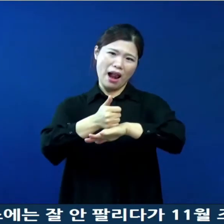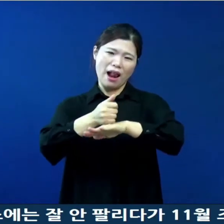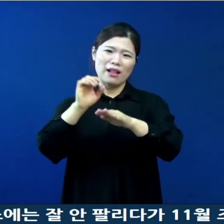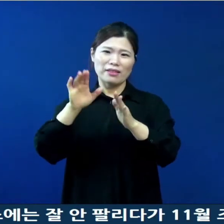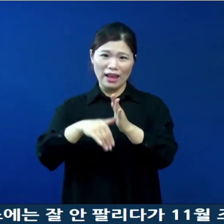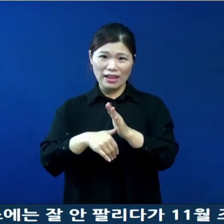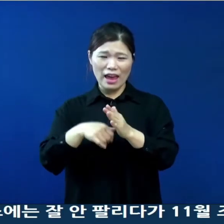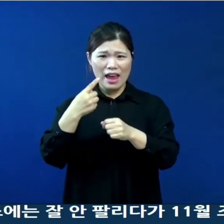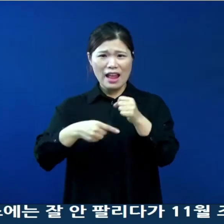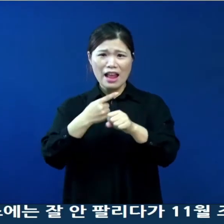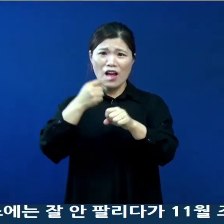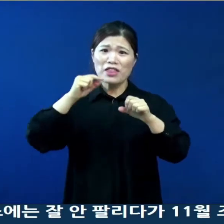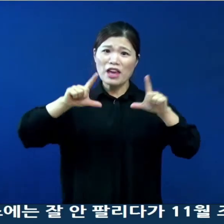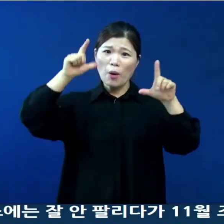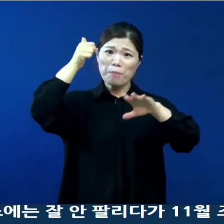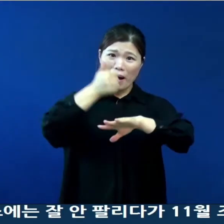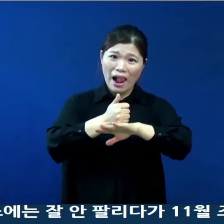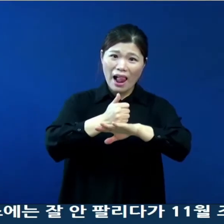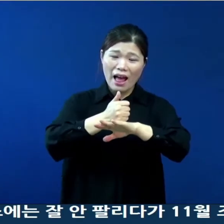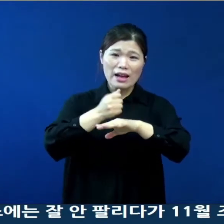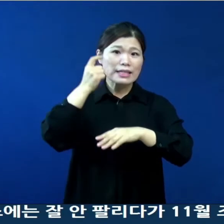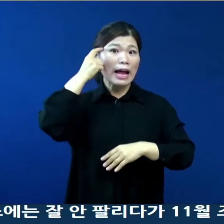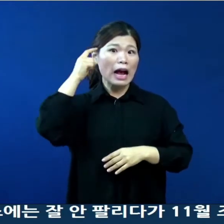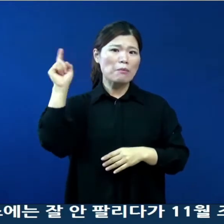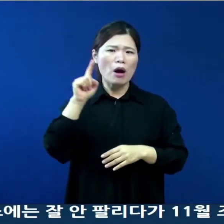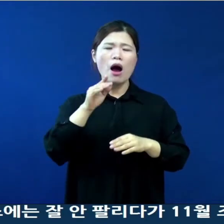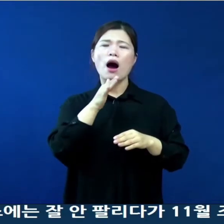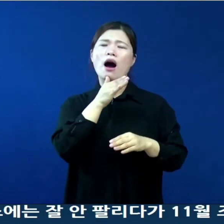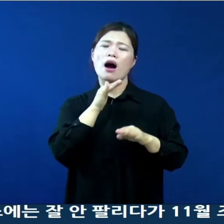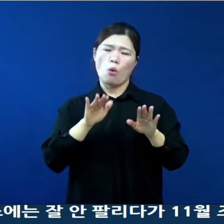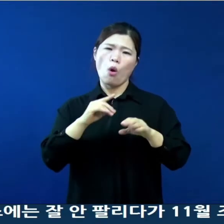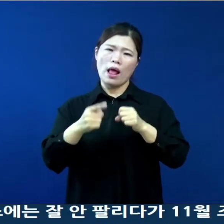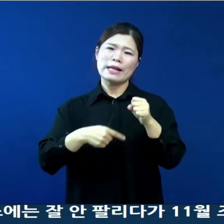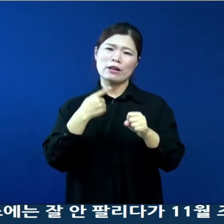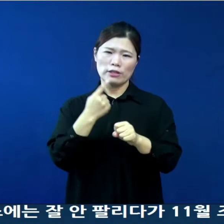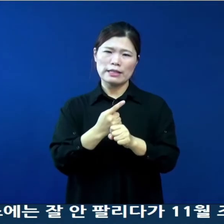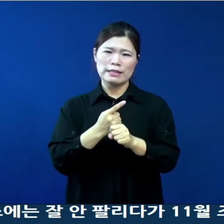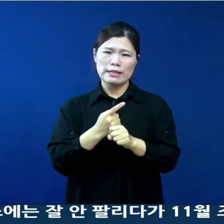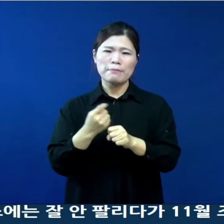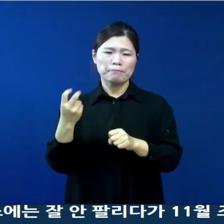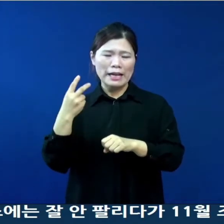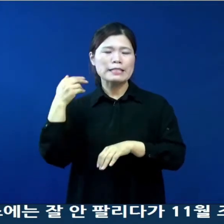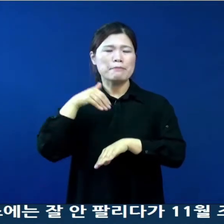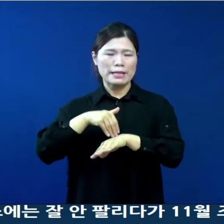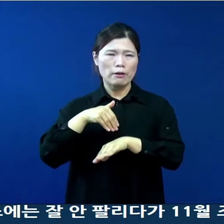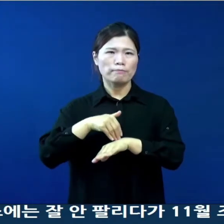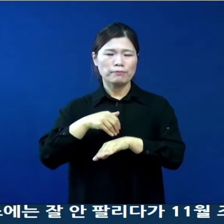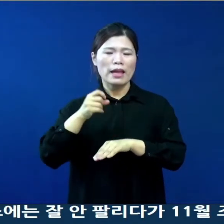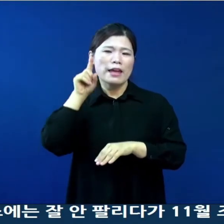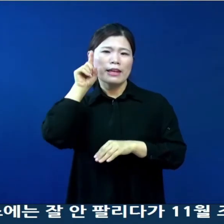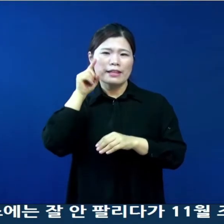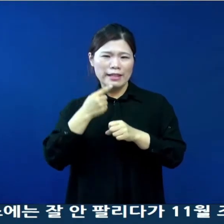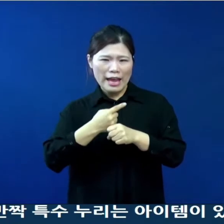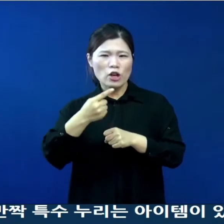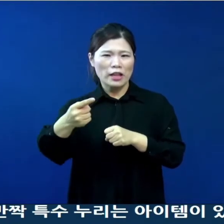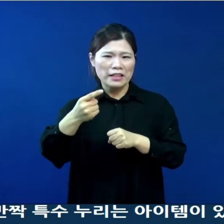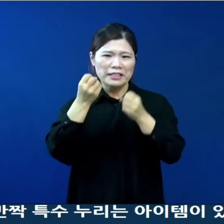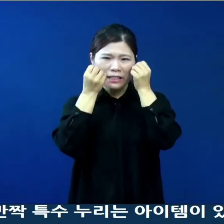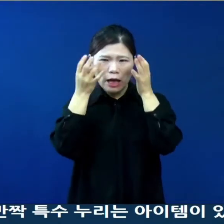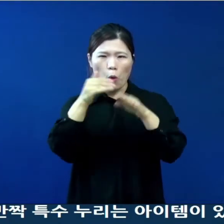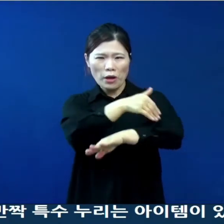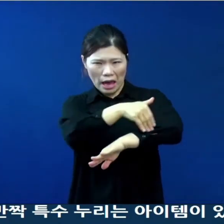사람들이 생각하기 마련인 것이 바로 올 한 해를 반성하고 내년도 새로운 계획을 세워봐야